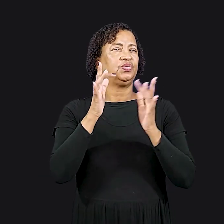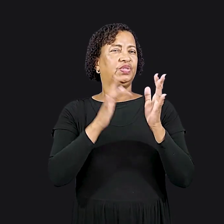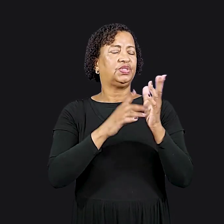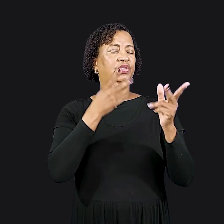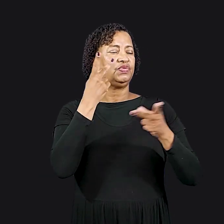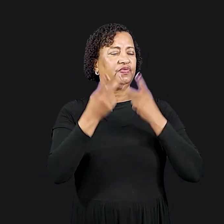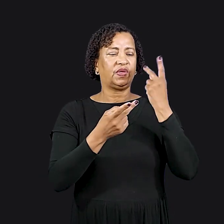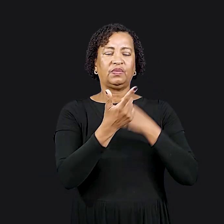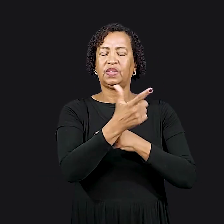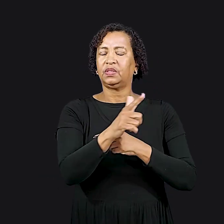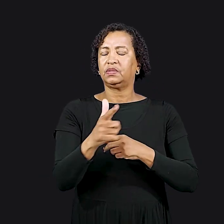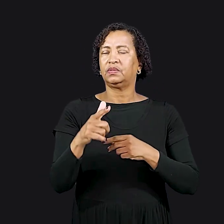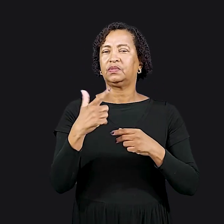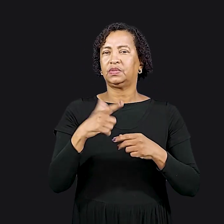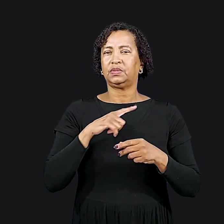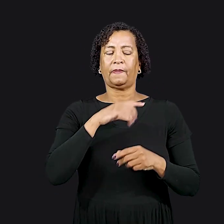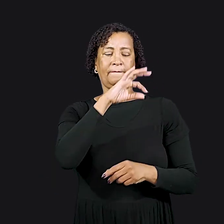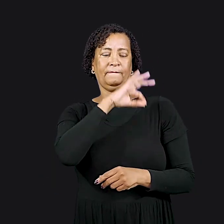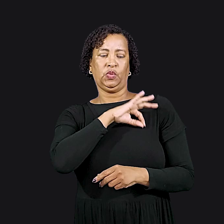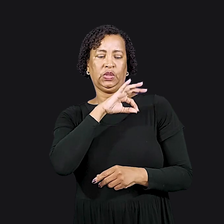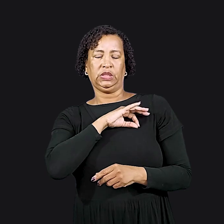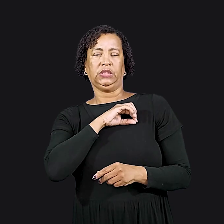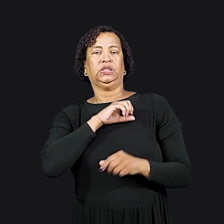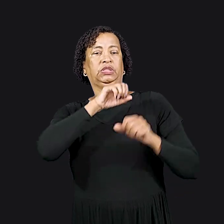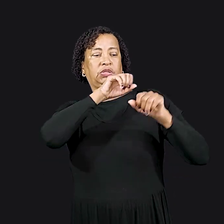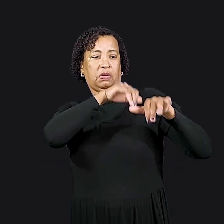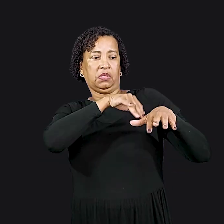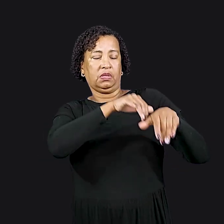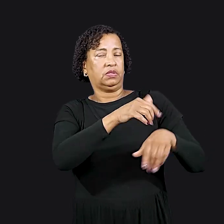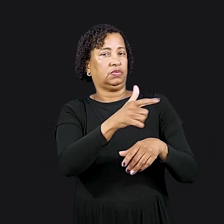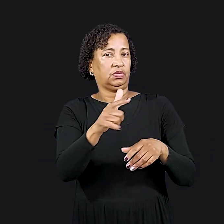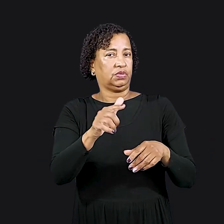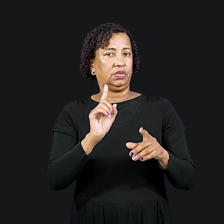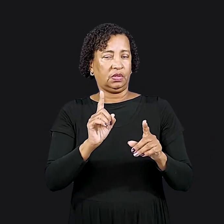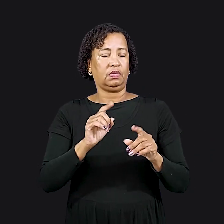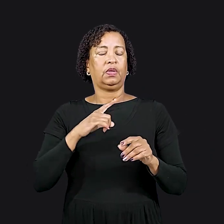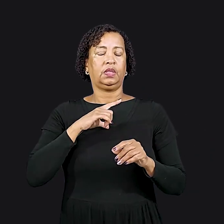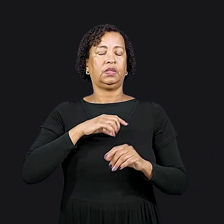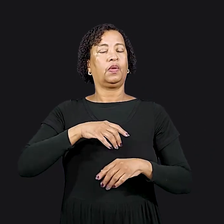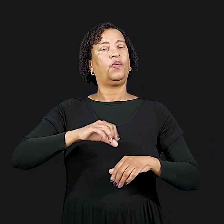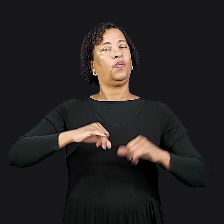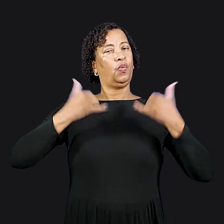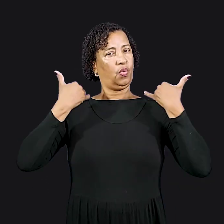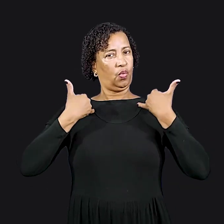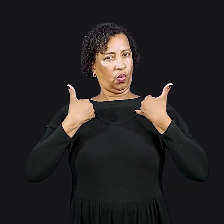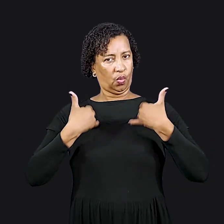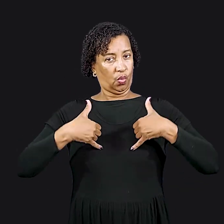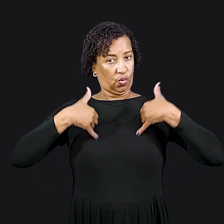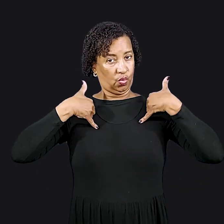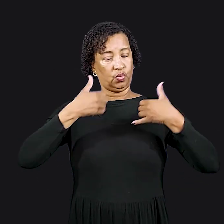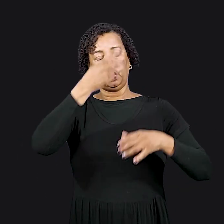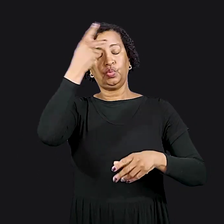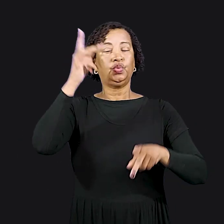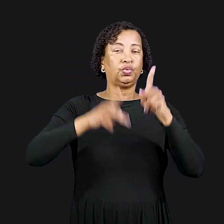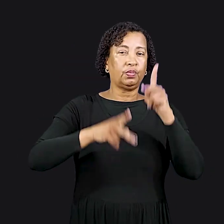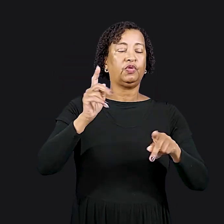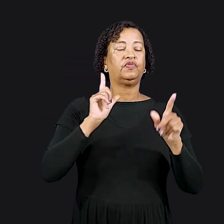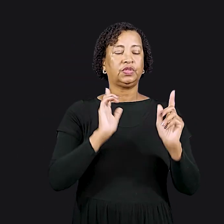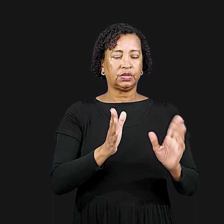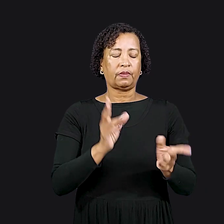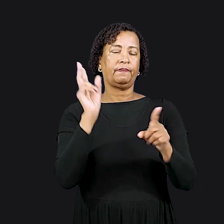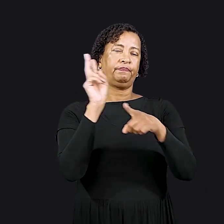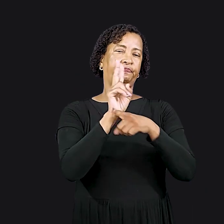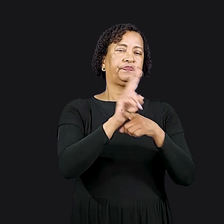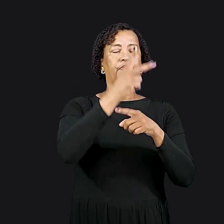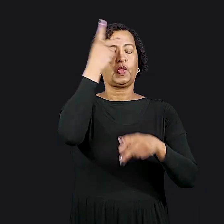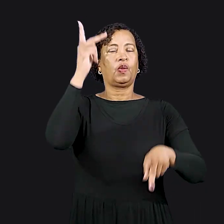dizer que não deveria haver força policial nem exército. Tenho muito orgulho das forças aliadas que combateram Hitler durante a Segunda